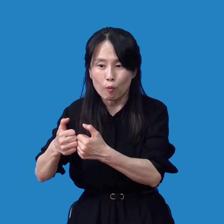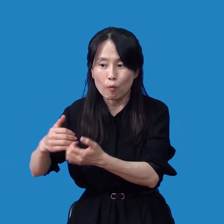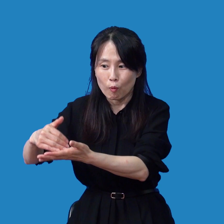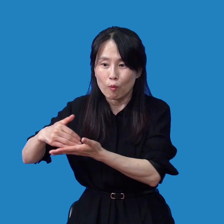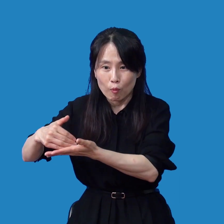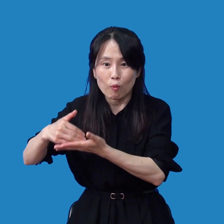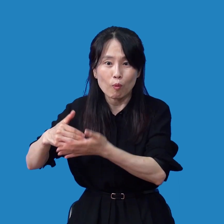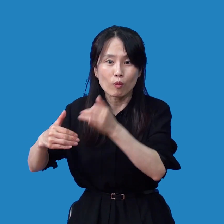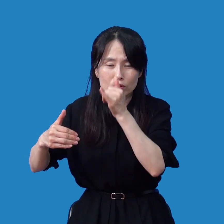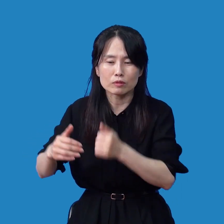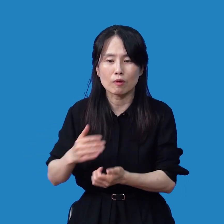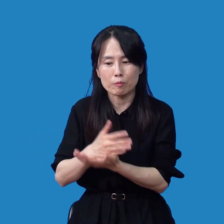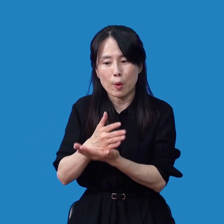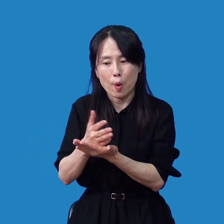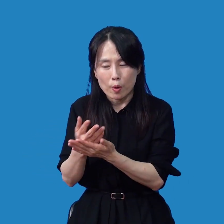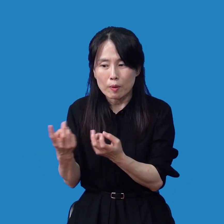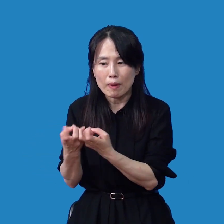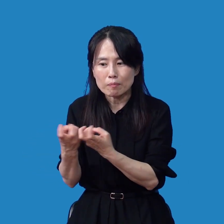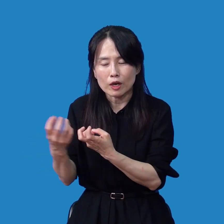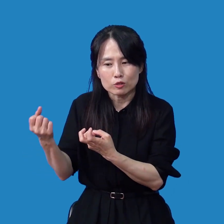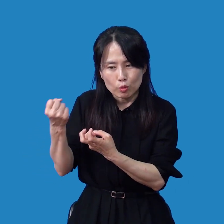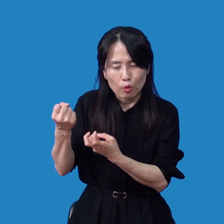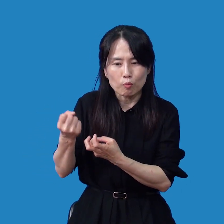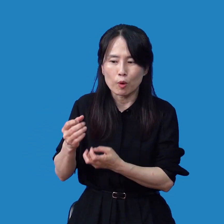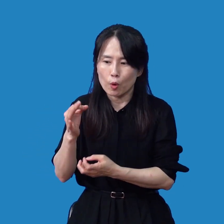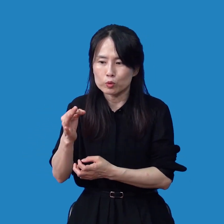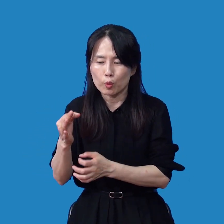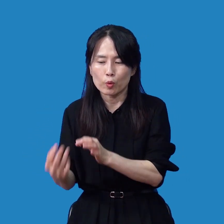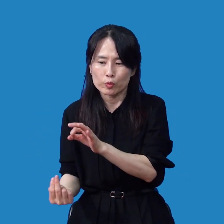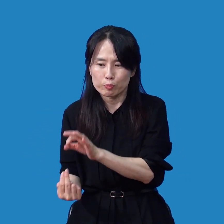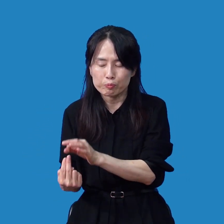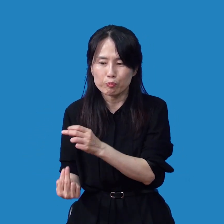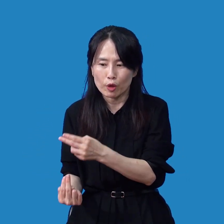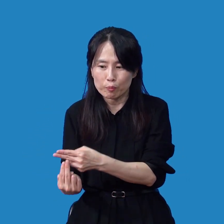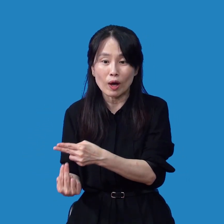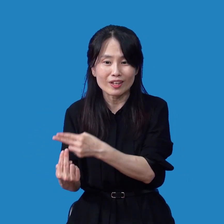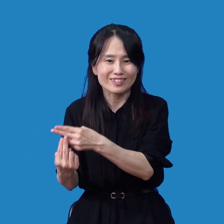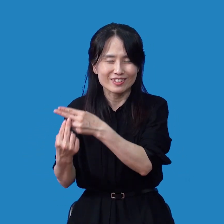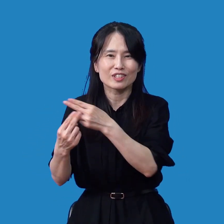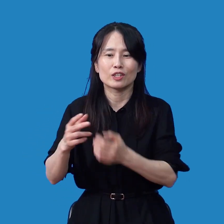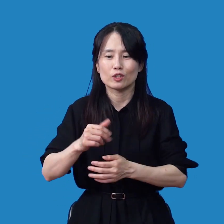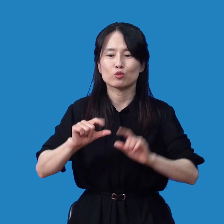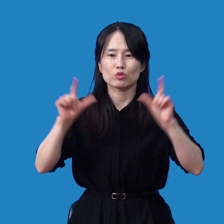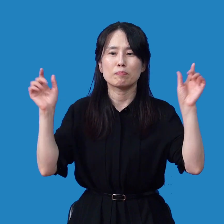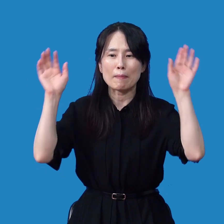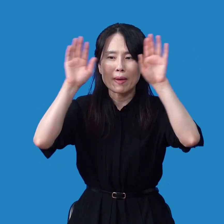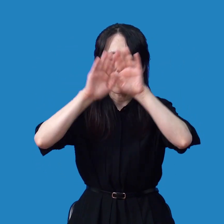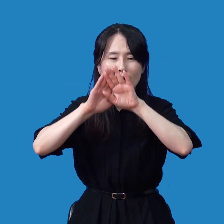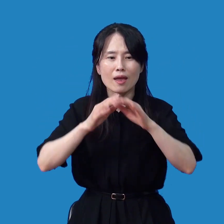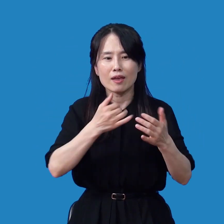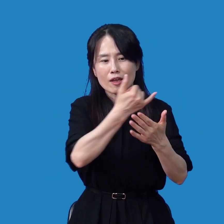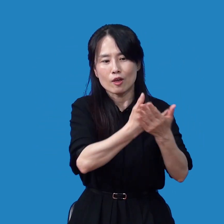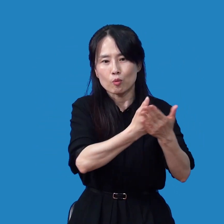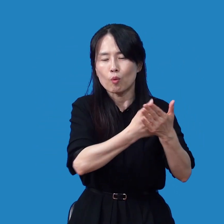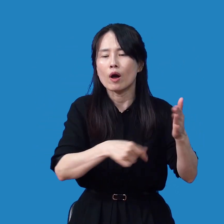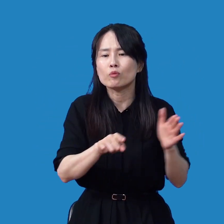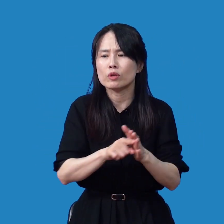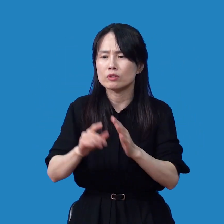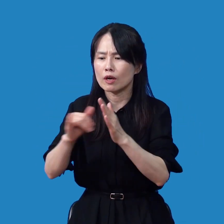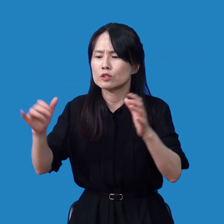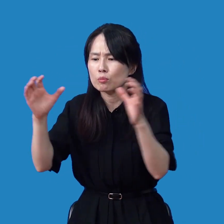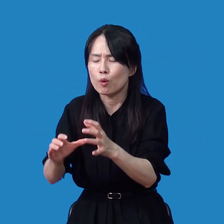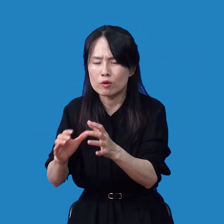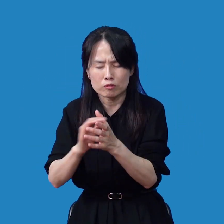이제 이런저런 방법으로 이 돈을 또 조금씩 모았습니다. 주일날 밤에는 그 고아원을 위해서